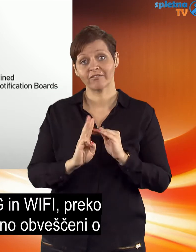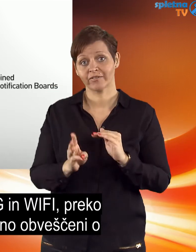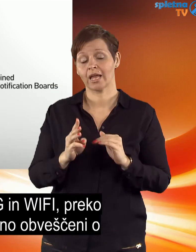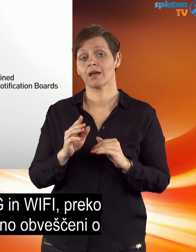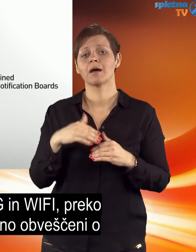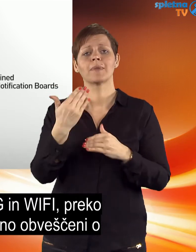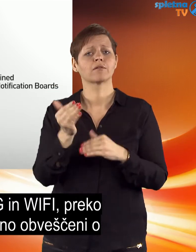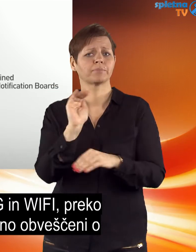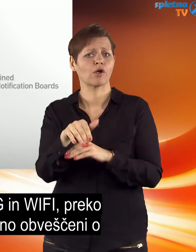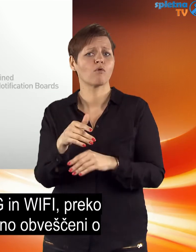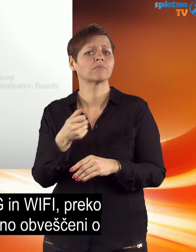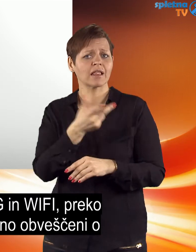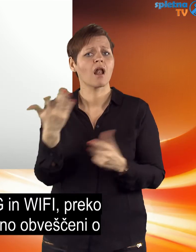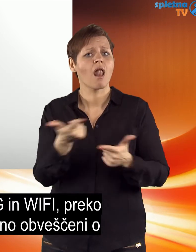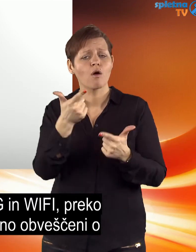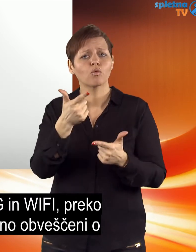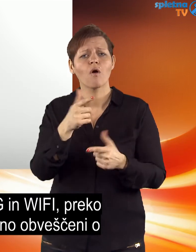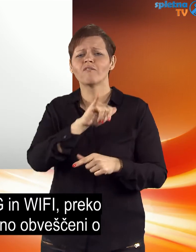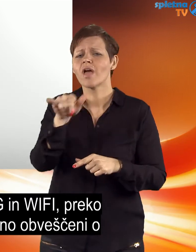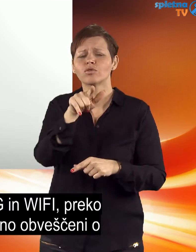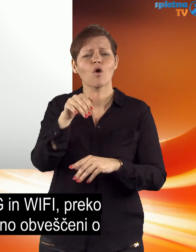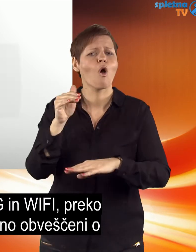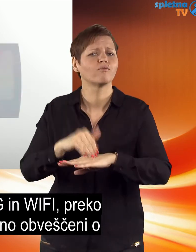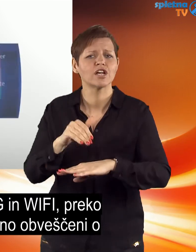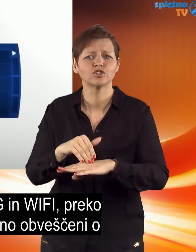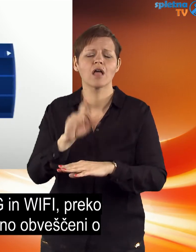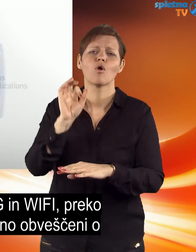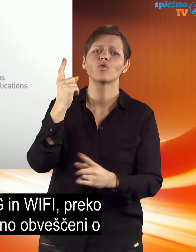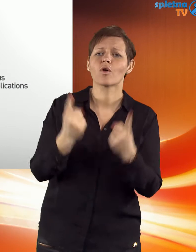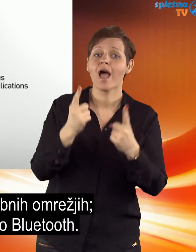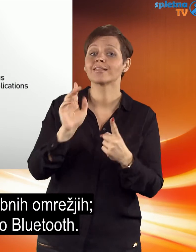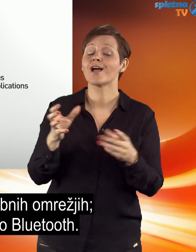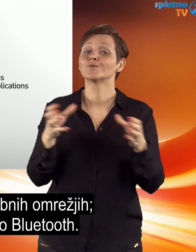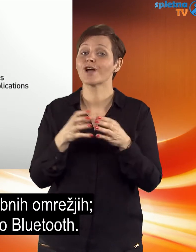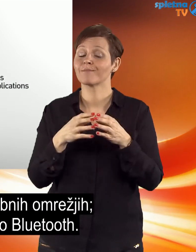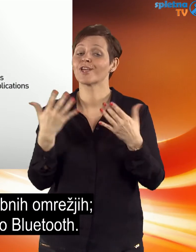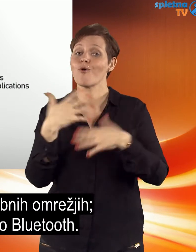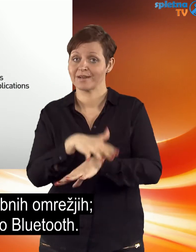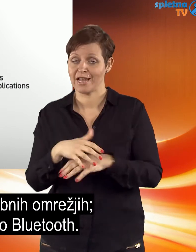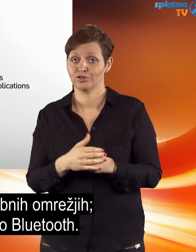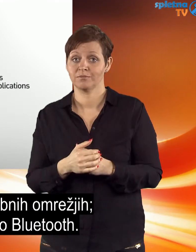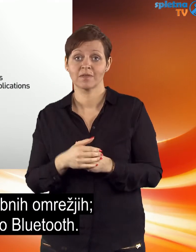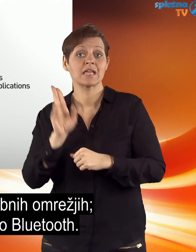preko katere boste lahko vedno obveščeni o dogajanju na družabnih omrežjih, ima pa tudi povezavo